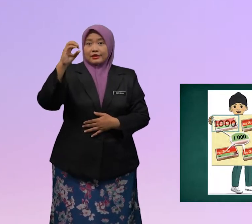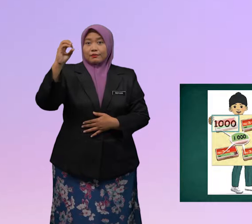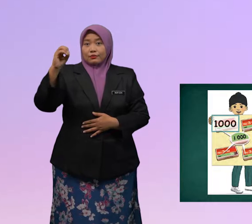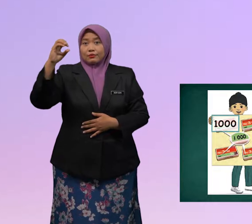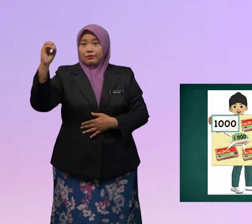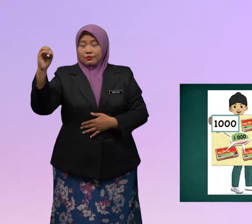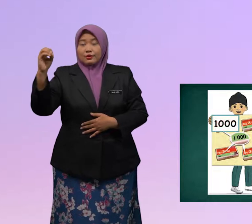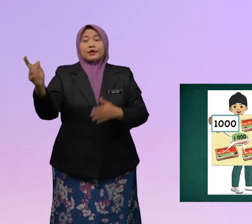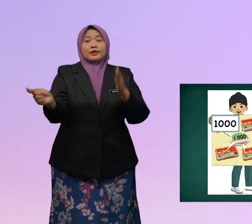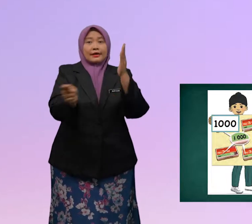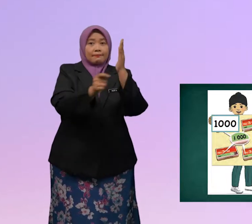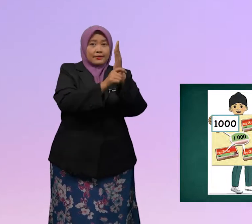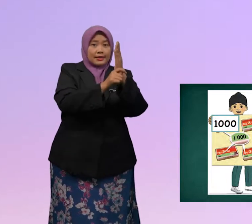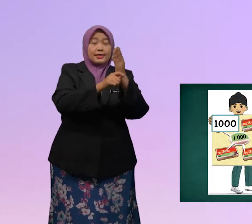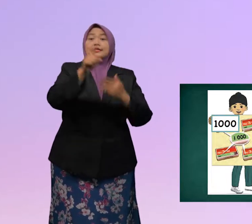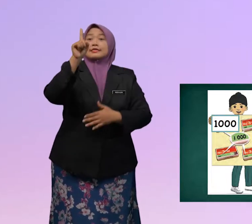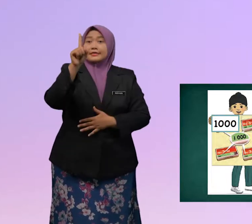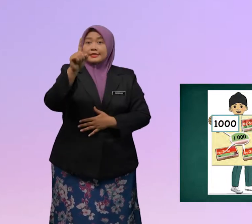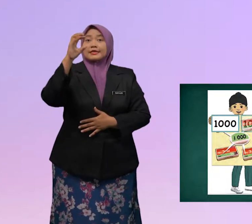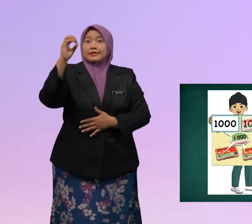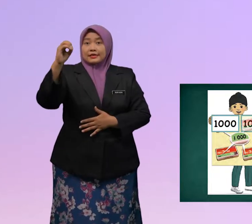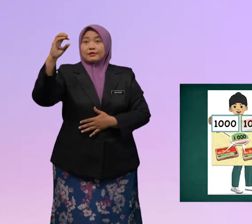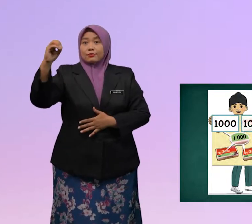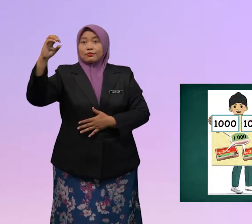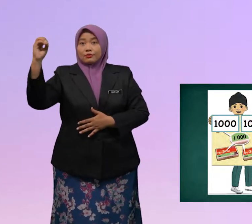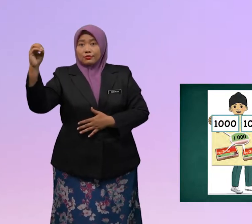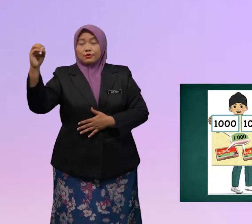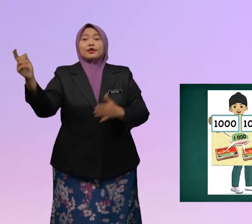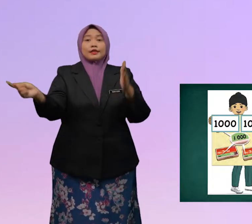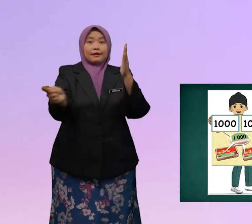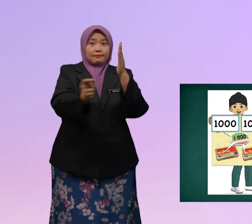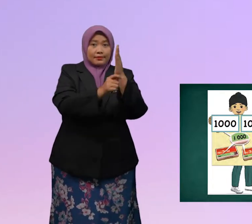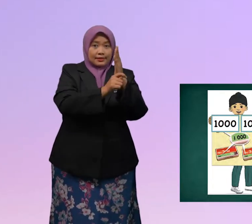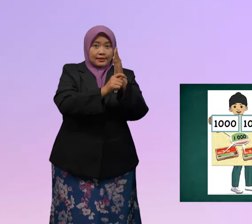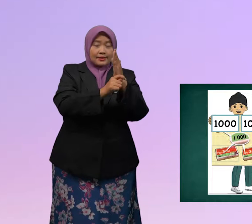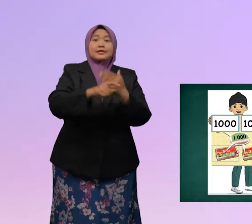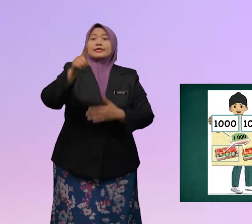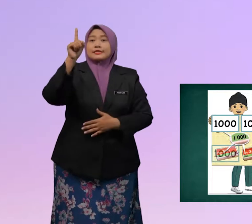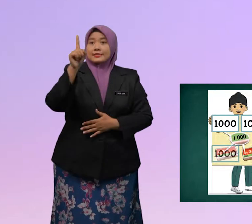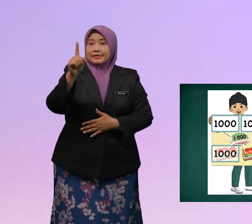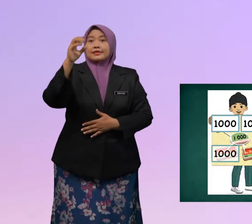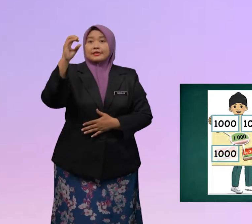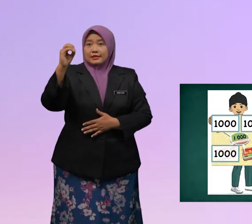1,000 tambah 1,000 tambah